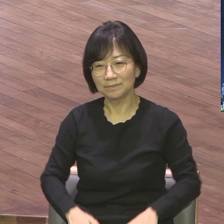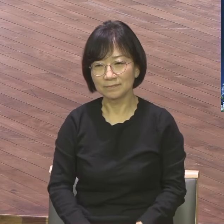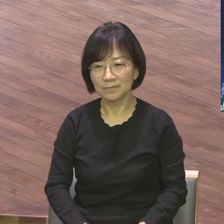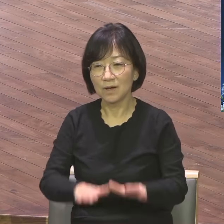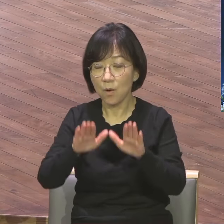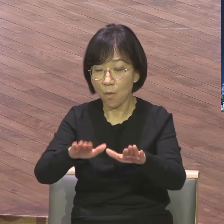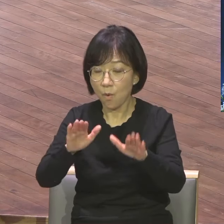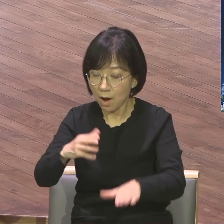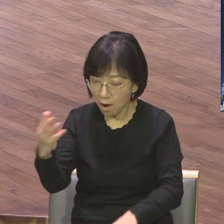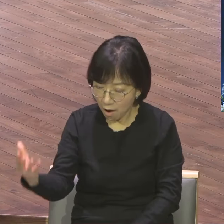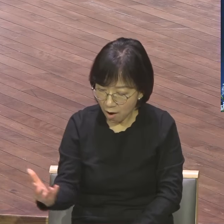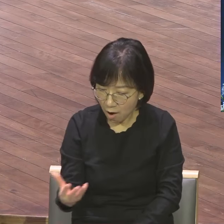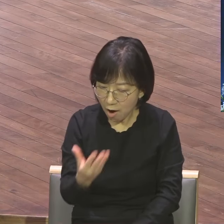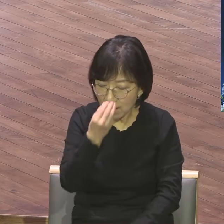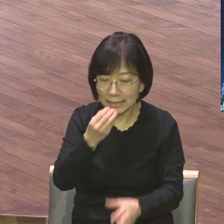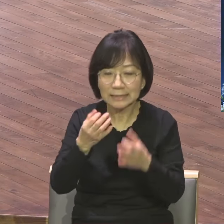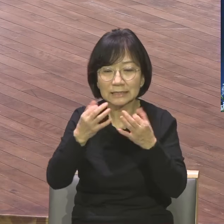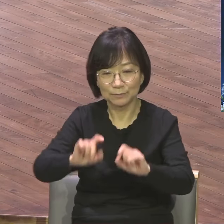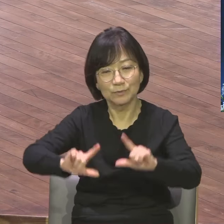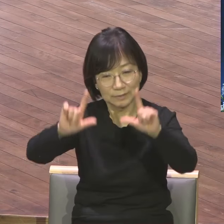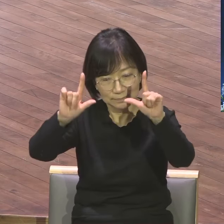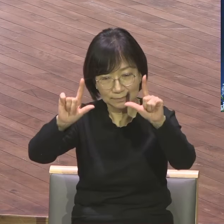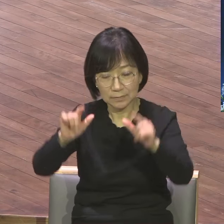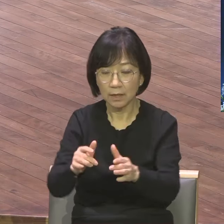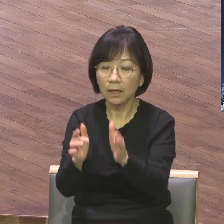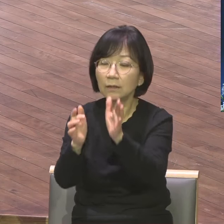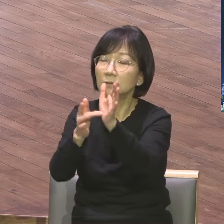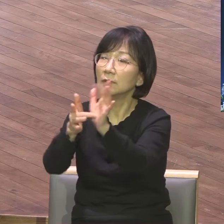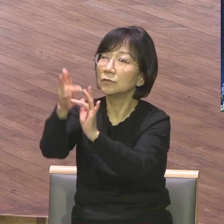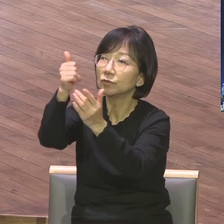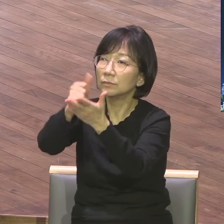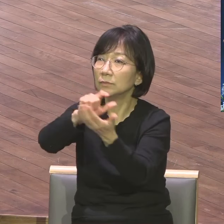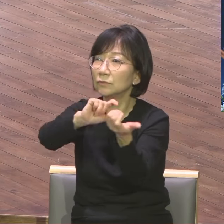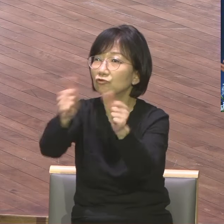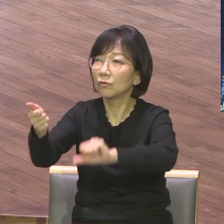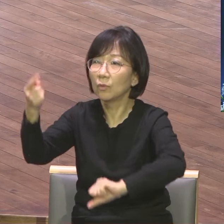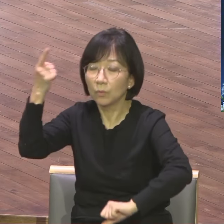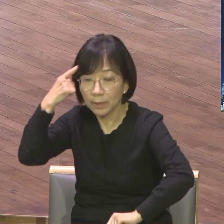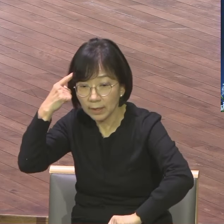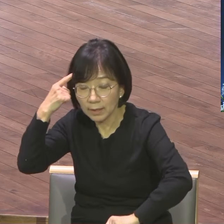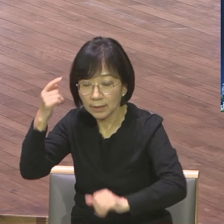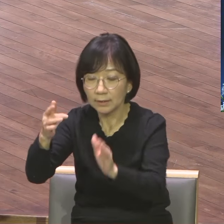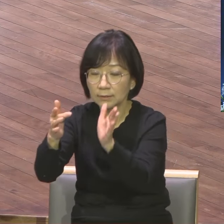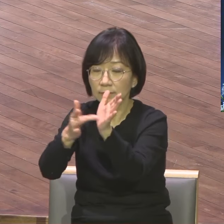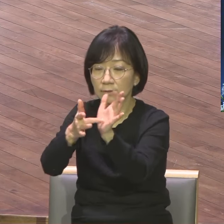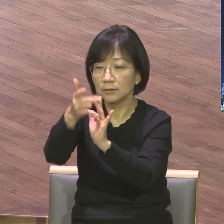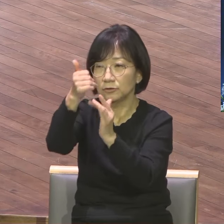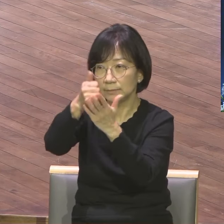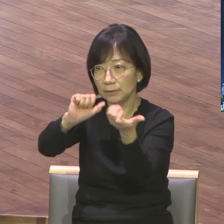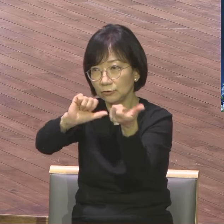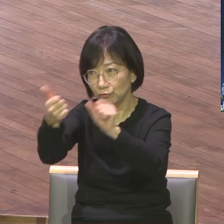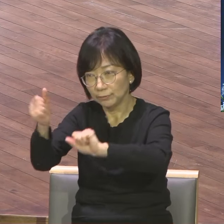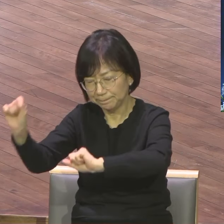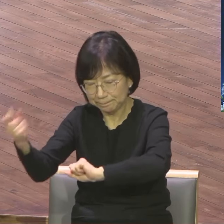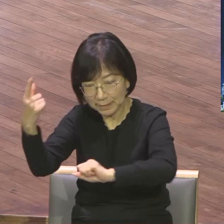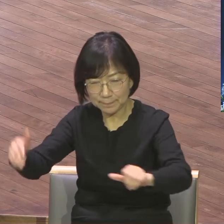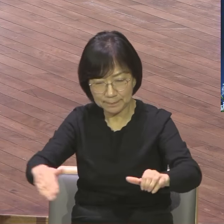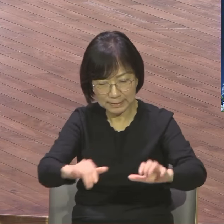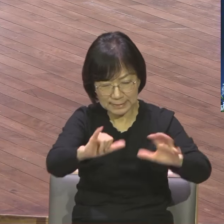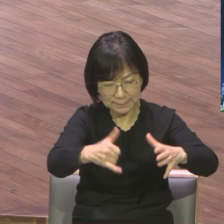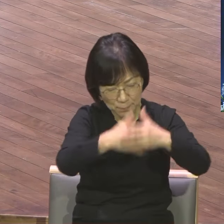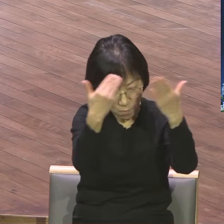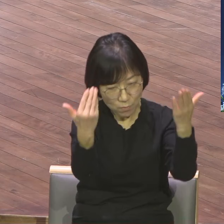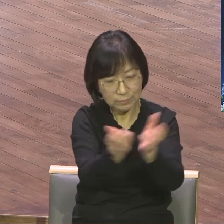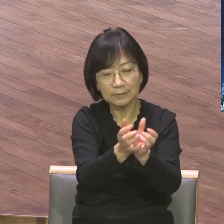성금요일에 왜 그분이 죽으셨습니까? 그분의 죽음으로 말미암아 이 땅의 모든 사람이 구원받아지 않습니까? 그 한